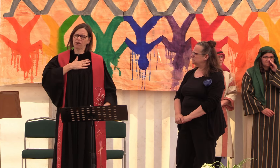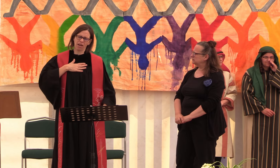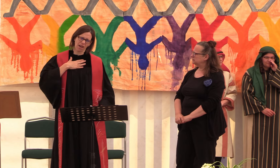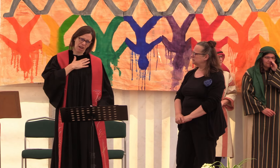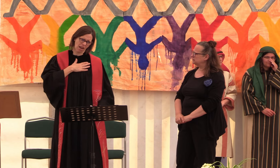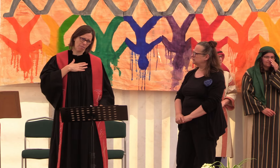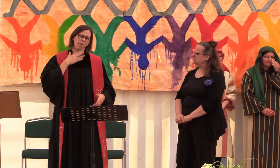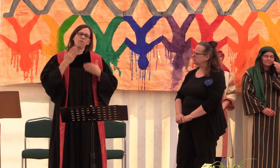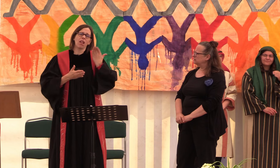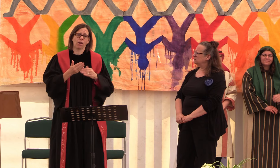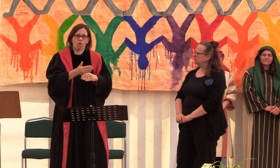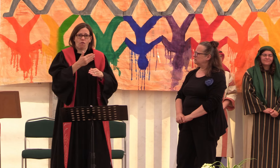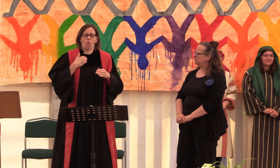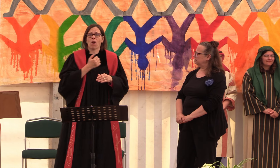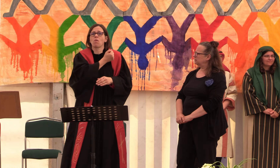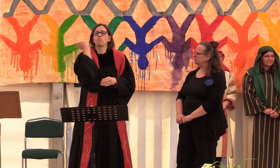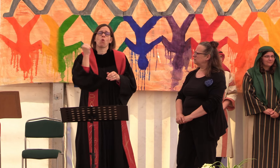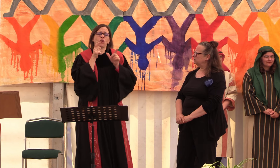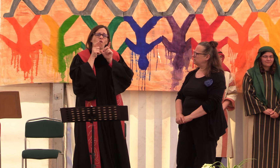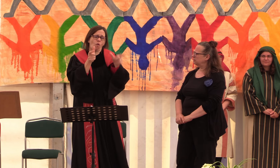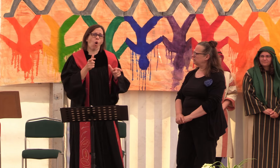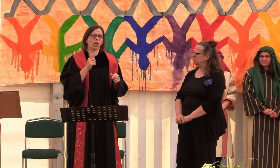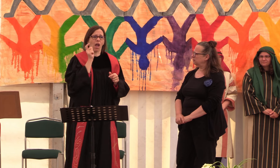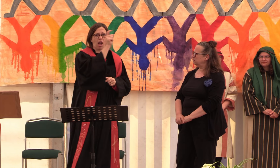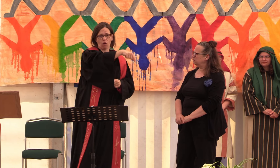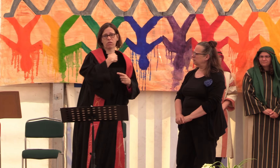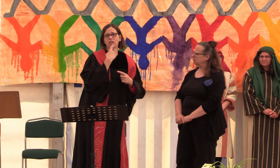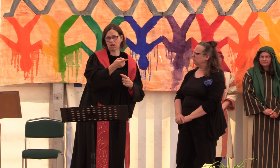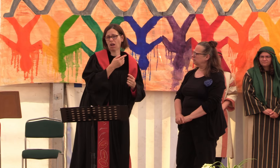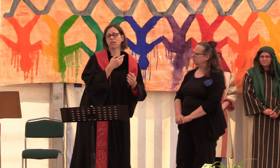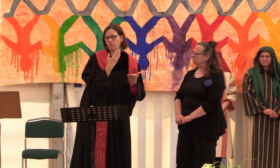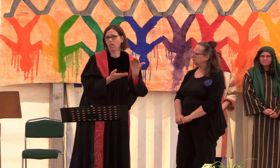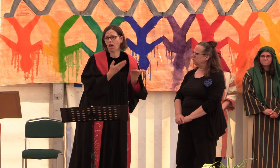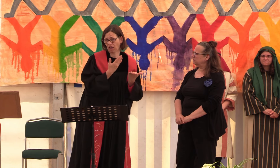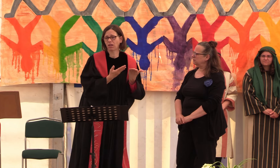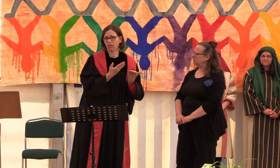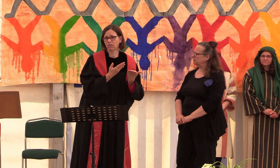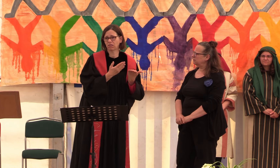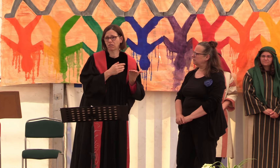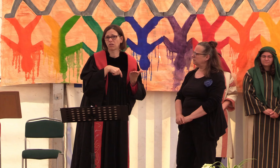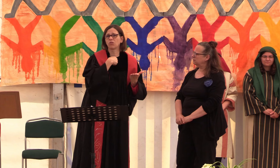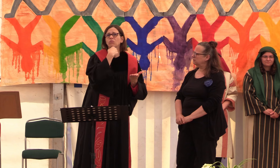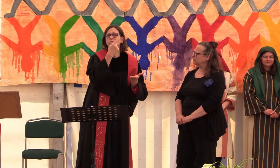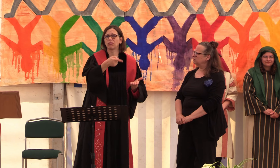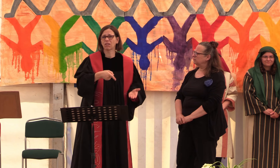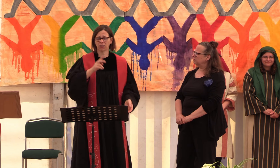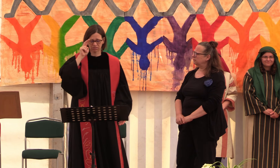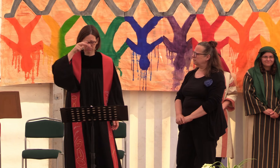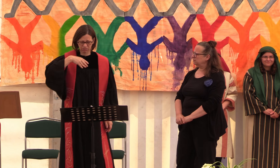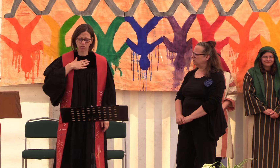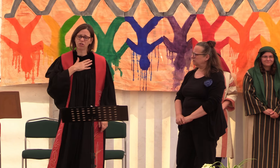und dann bin ich sauer und sage vielleicht schlimme oder böse Worte,